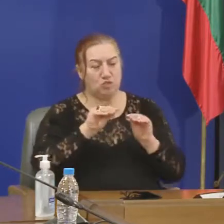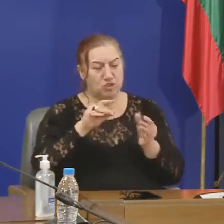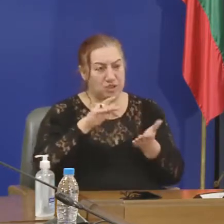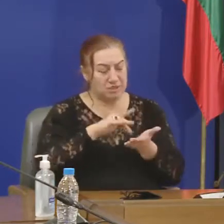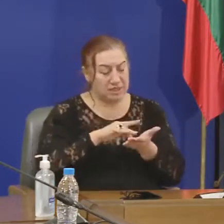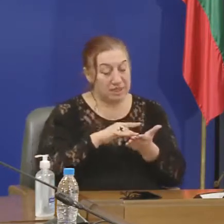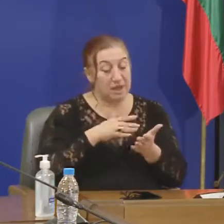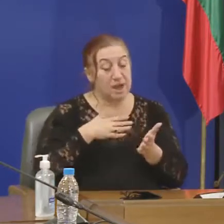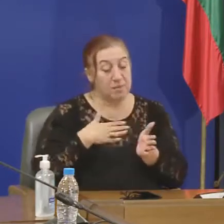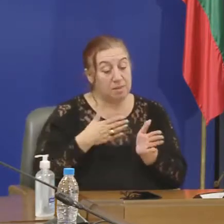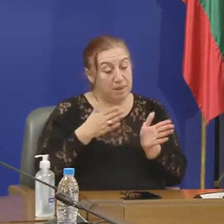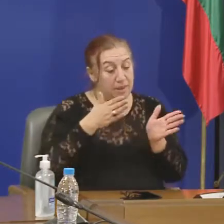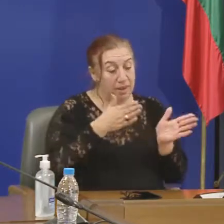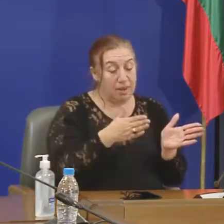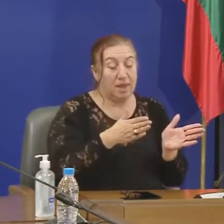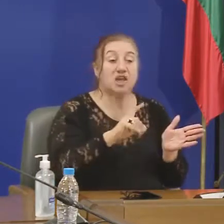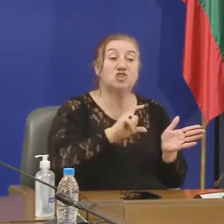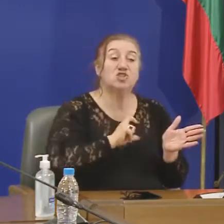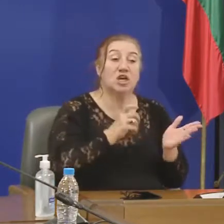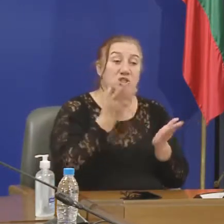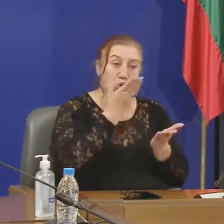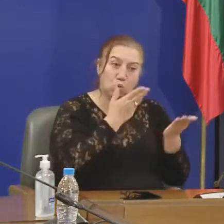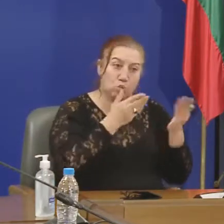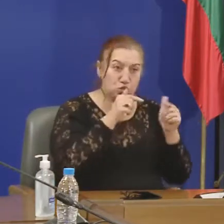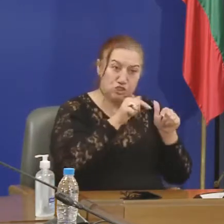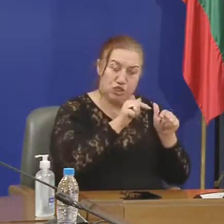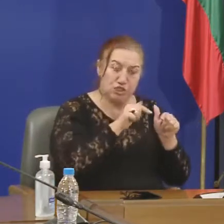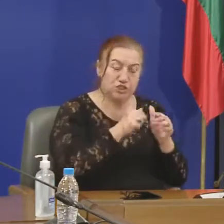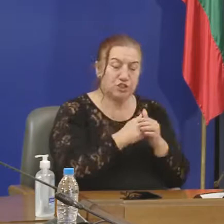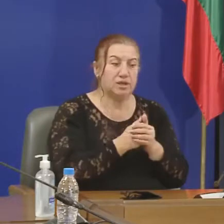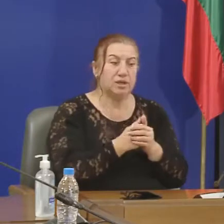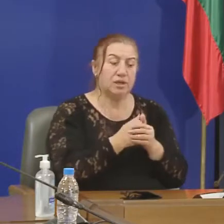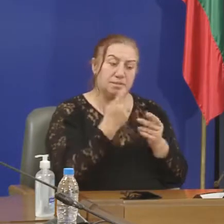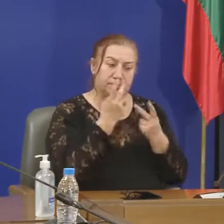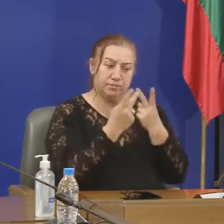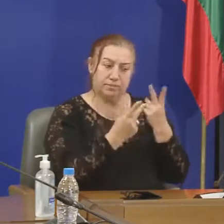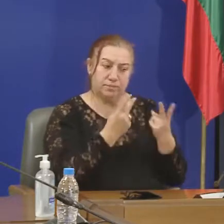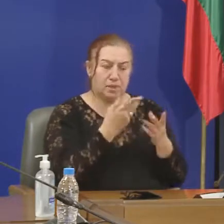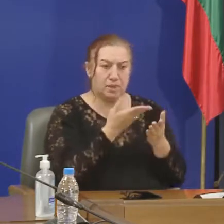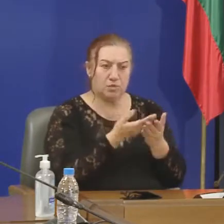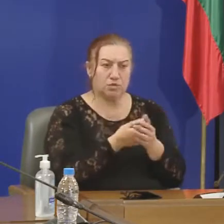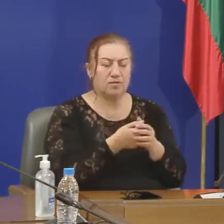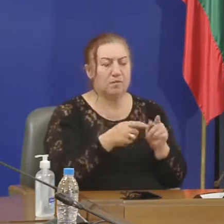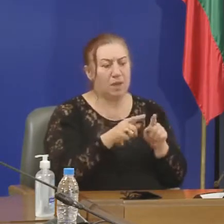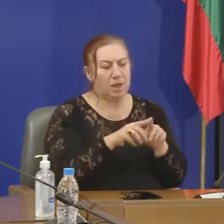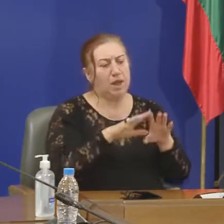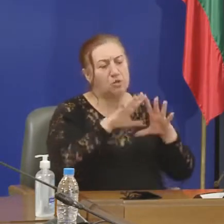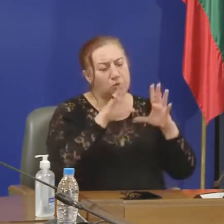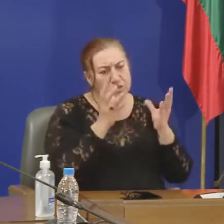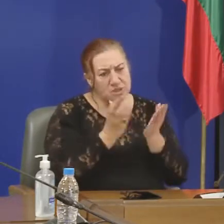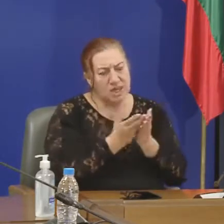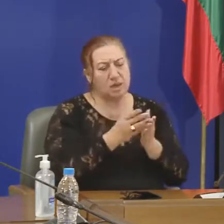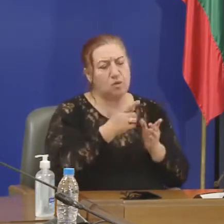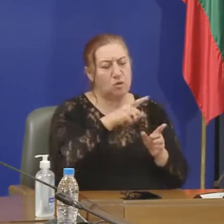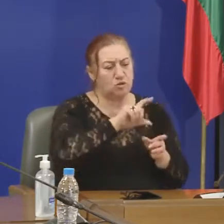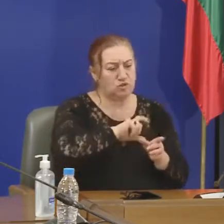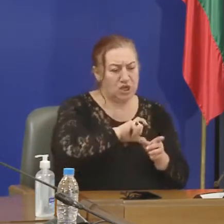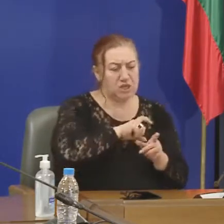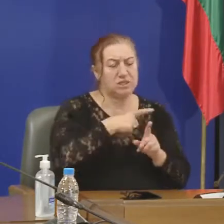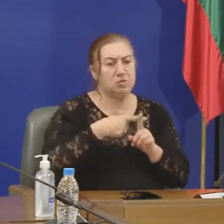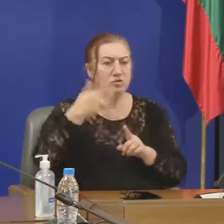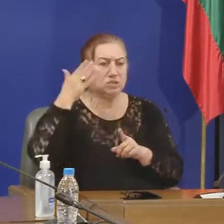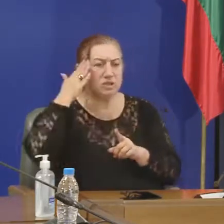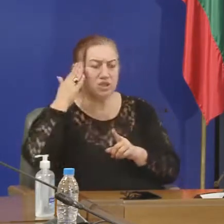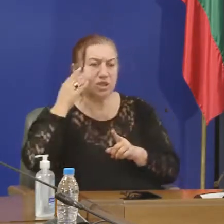на частните училища. Частните училища, както и като цяло, впрочем, училищата, преобладава се